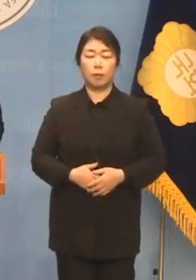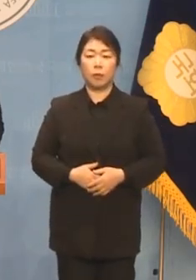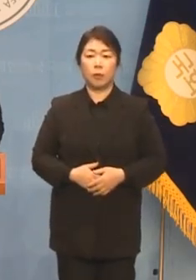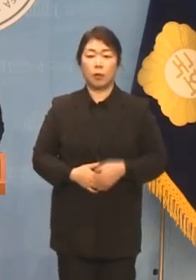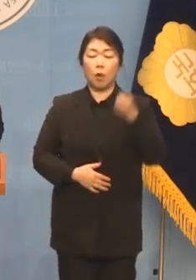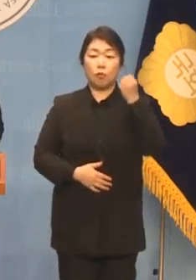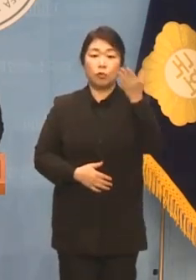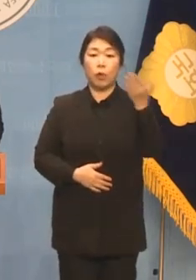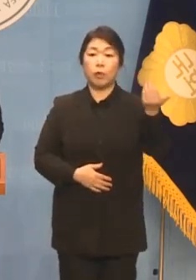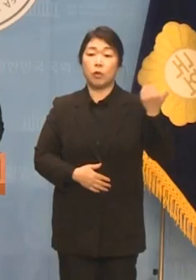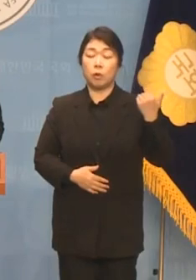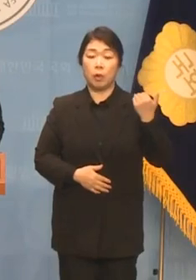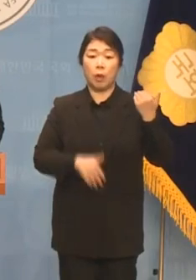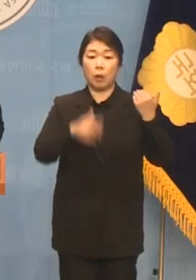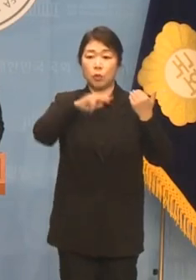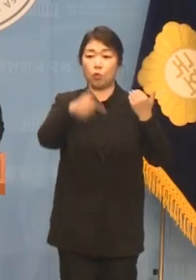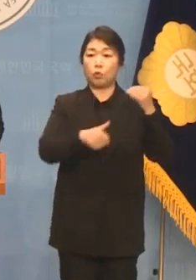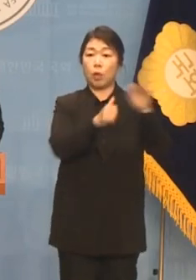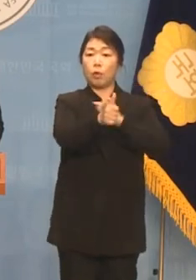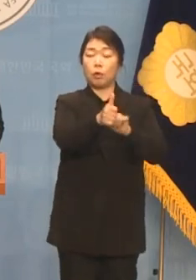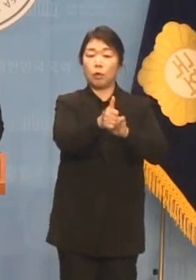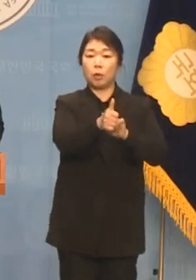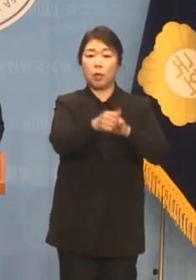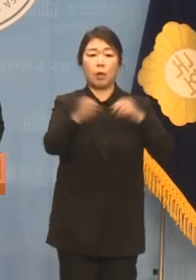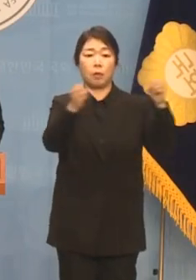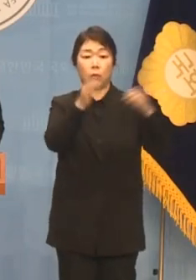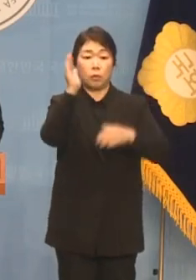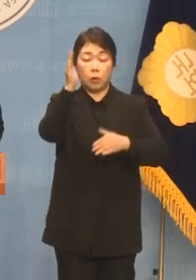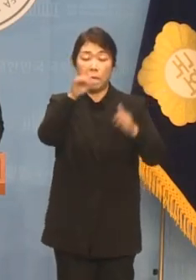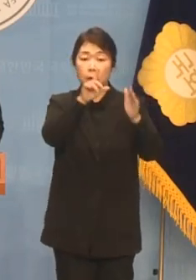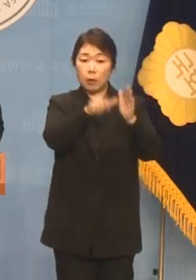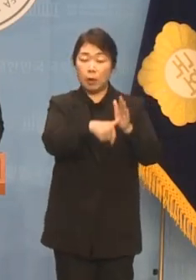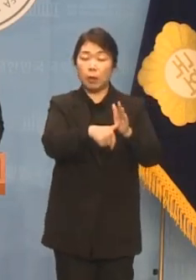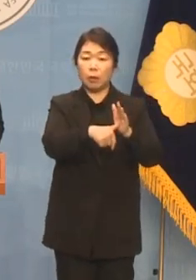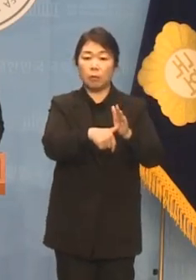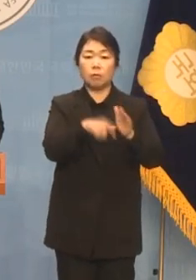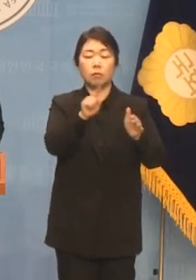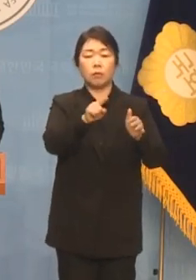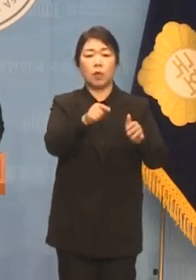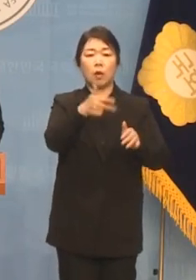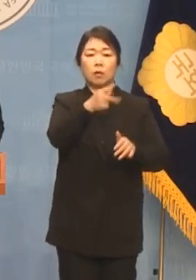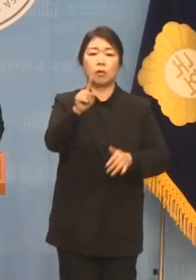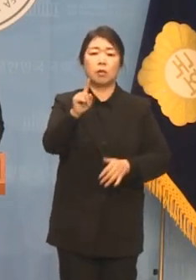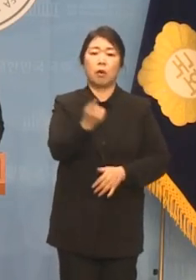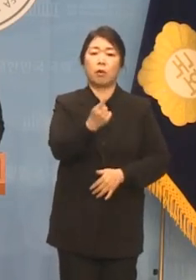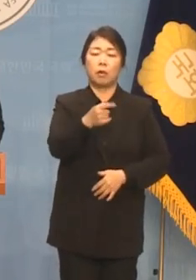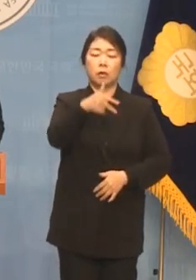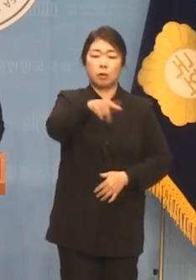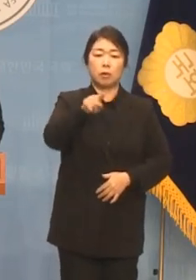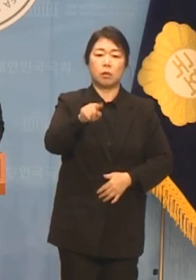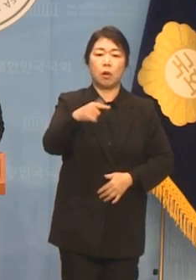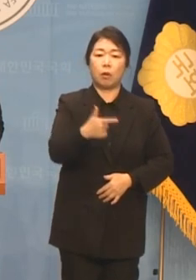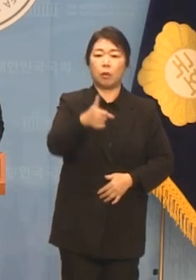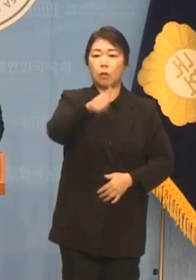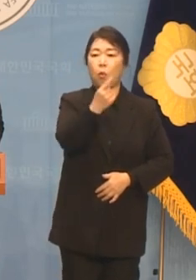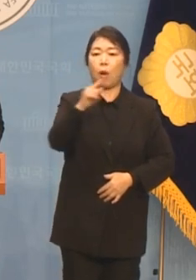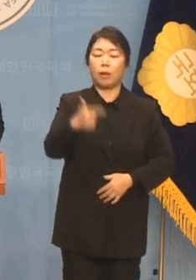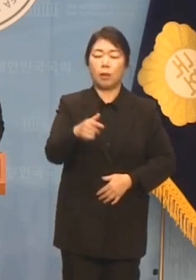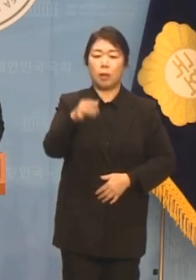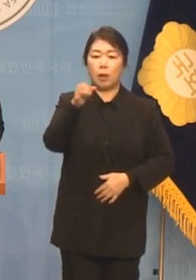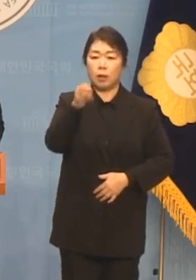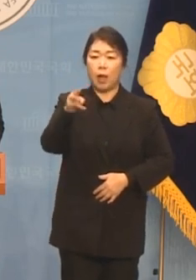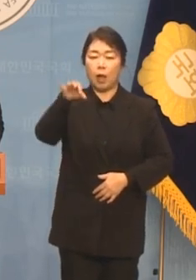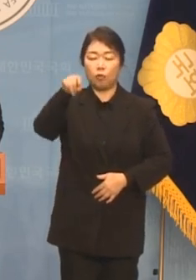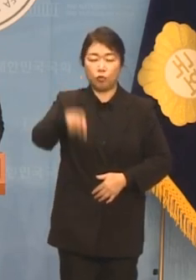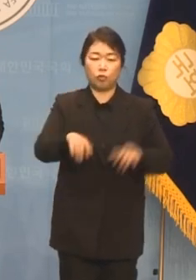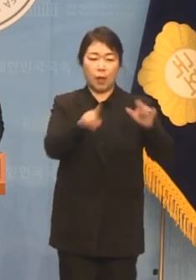9개월 전 조국 대표는 한 토크쇼에서 정관 예우한 용어는 잘못되었다 정관 범죄